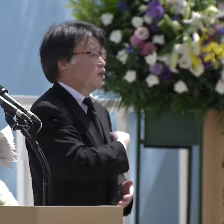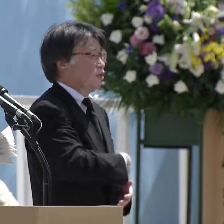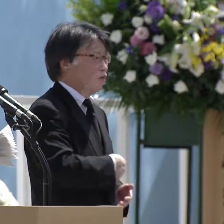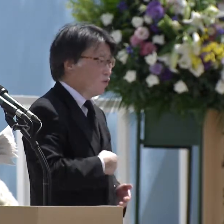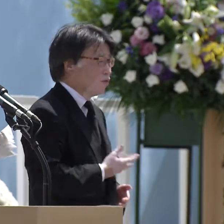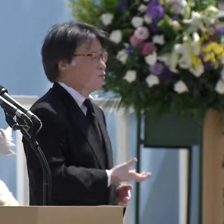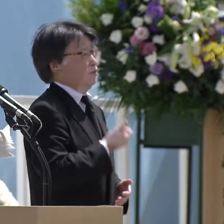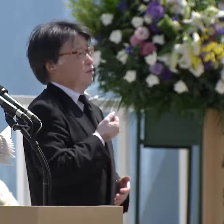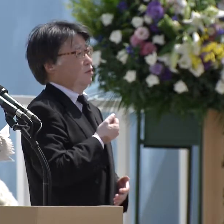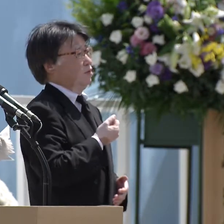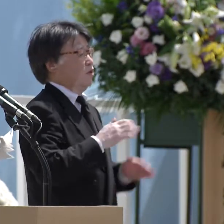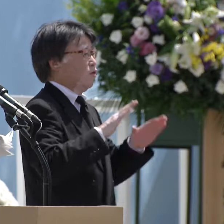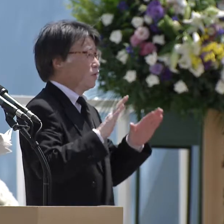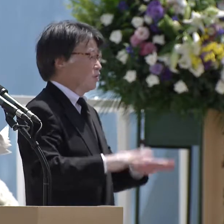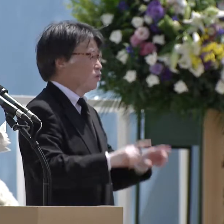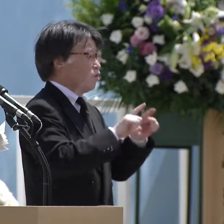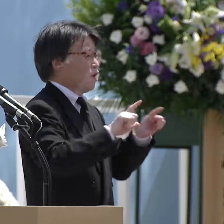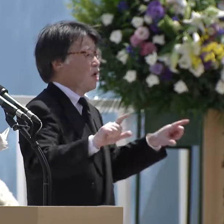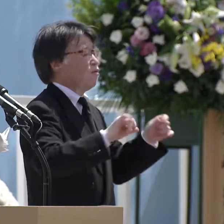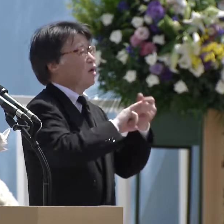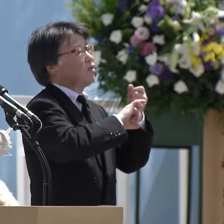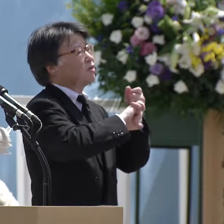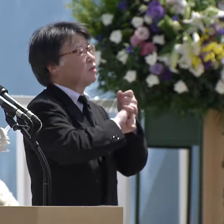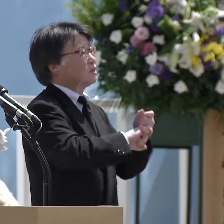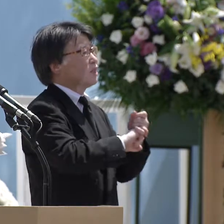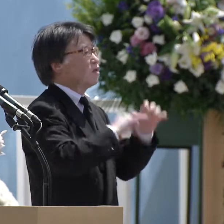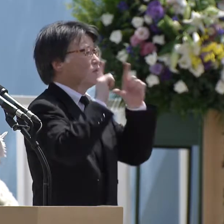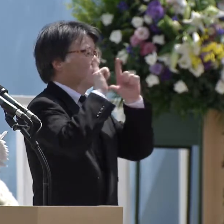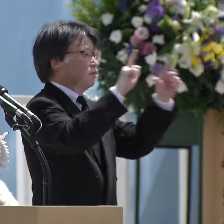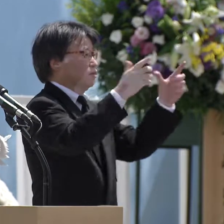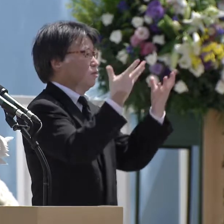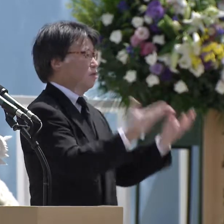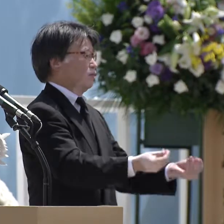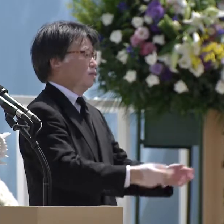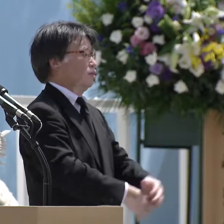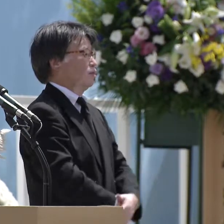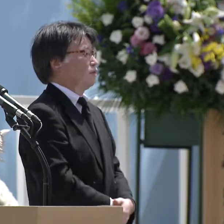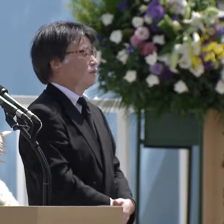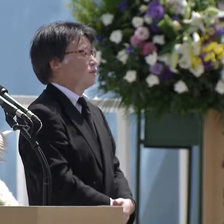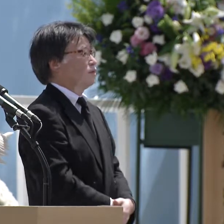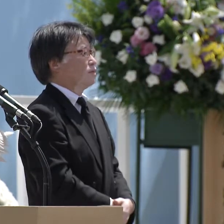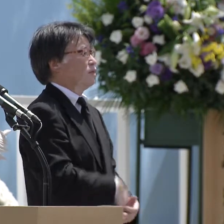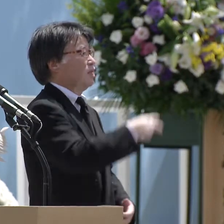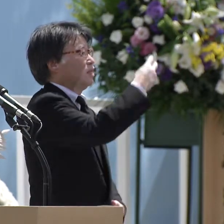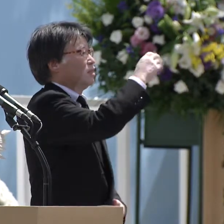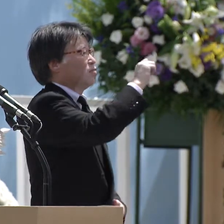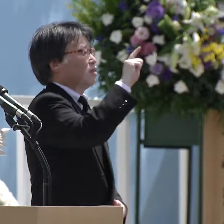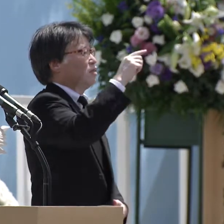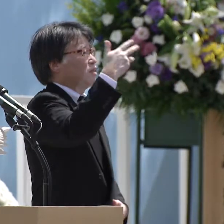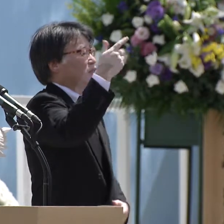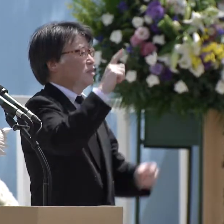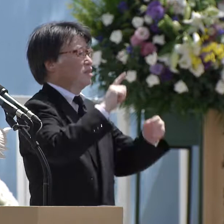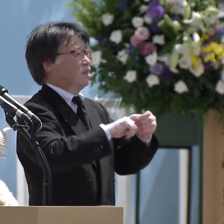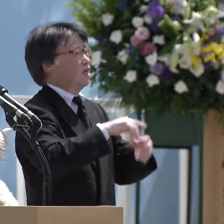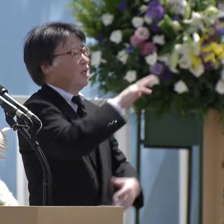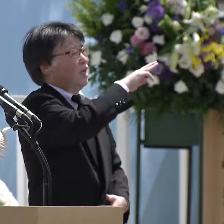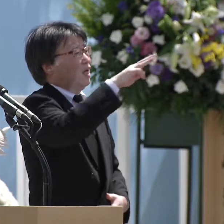刻み、私の平和への誓いといたします。2018年平